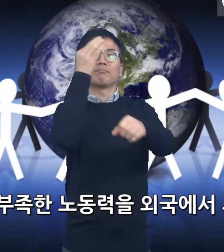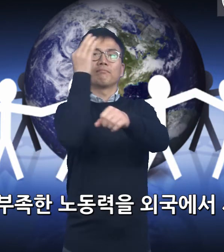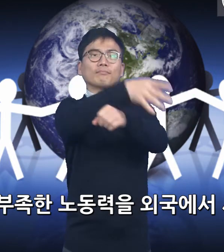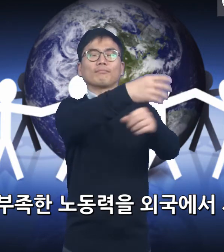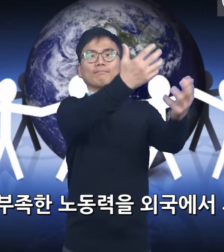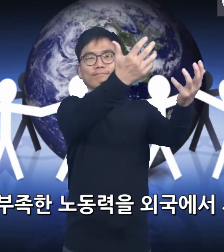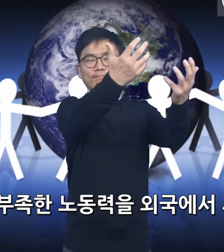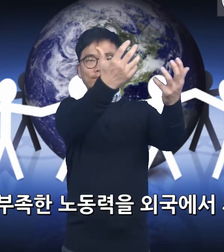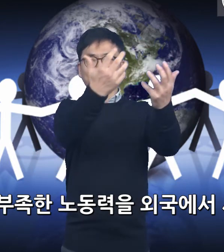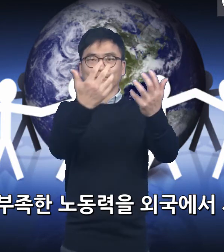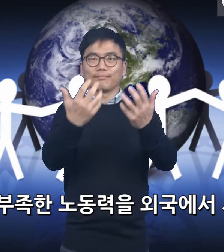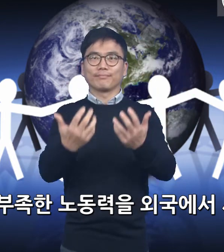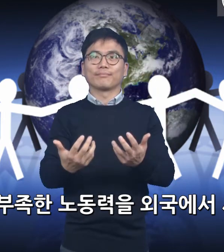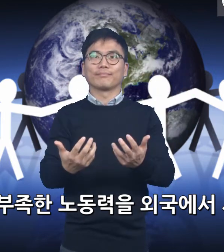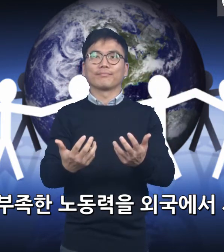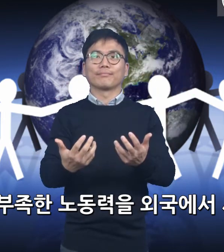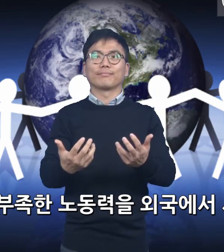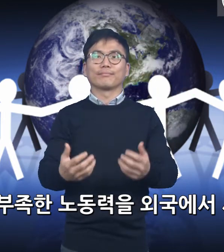것이죠.